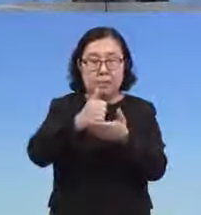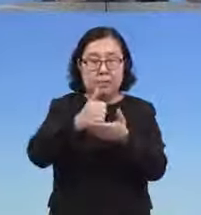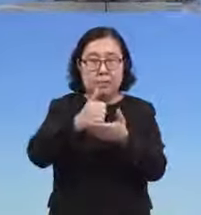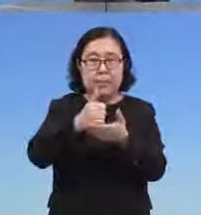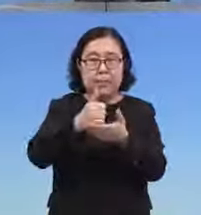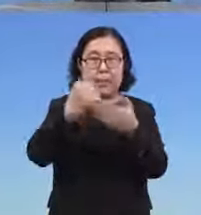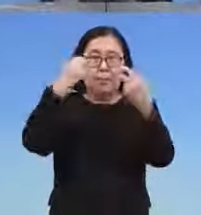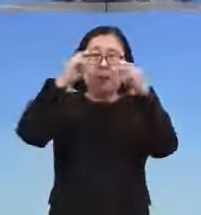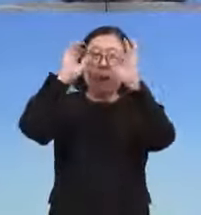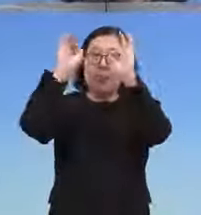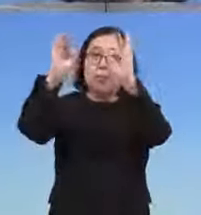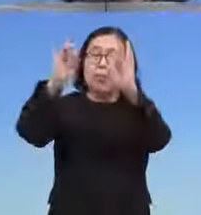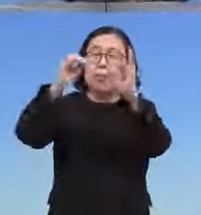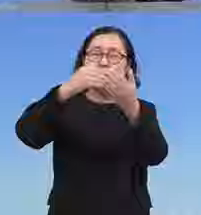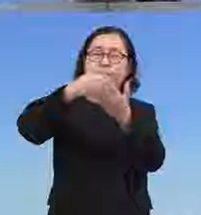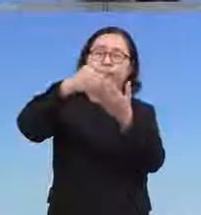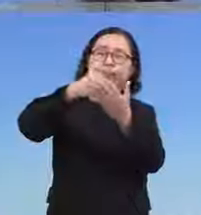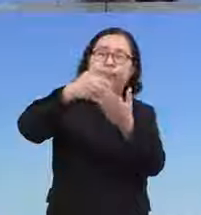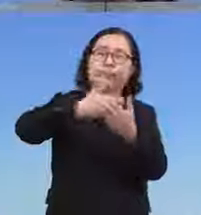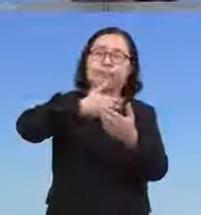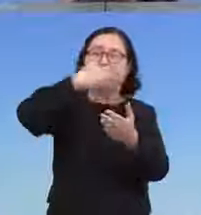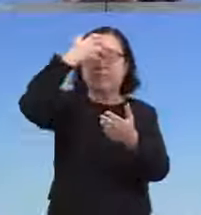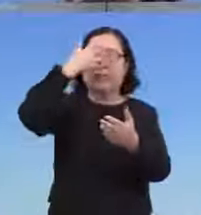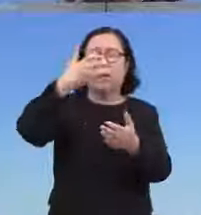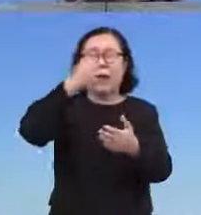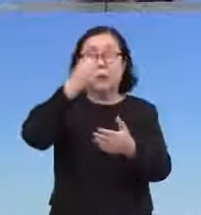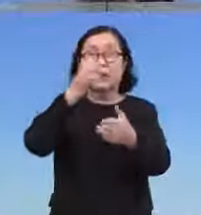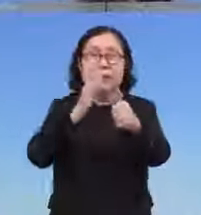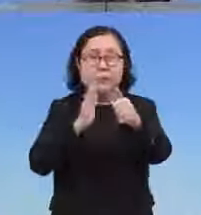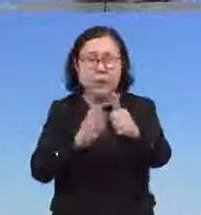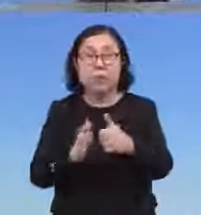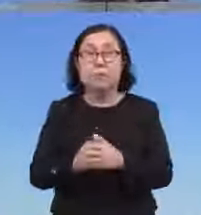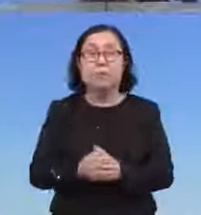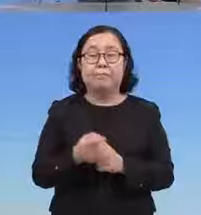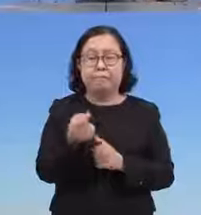하나님의 그림을 그리셔야 돼요. 그래서 작은 일에